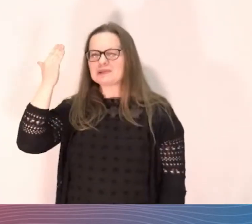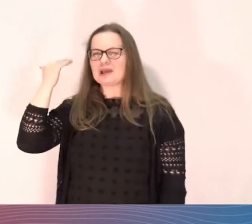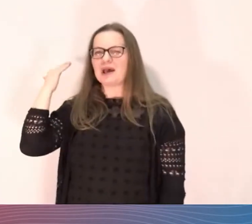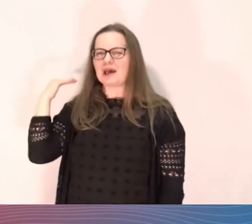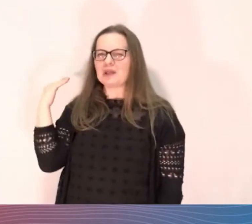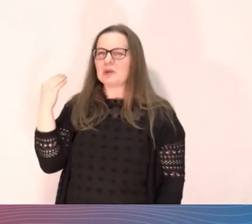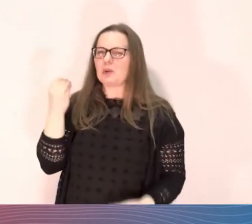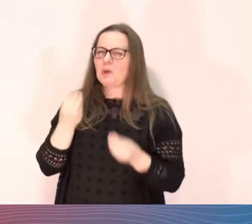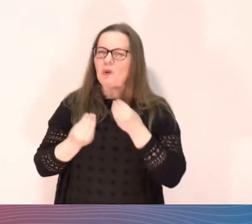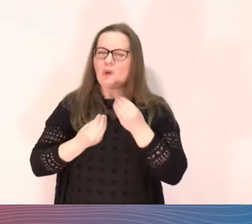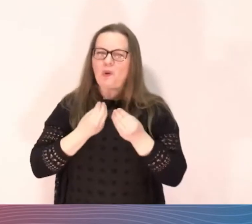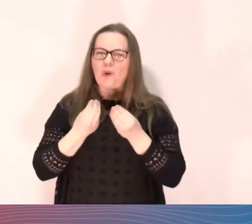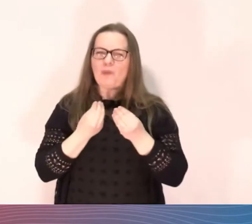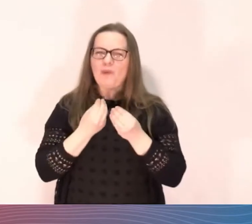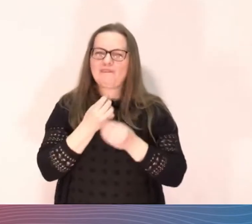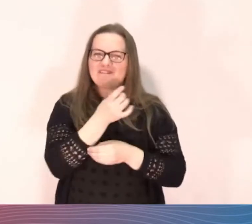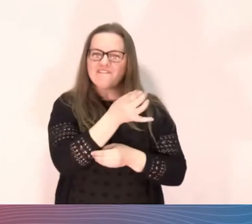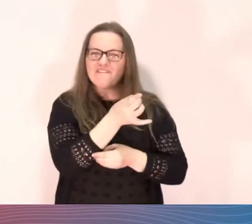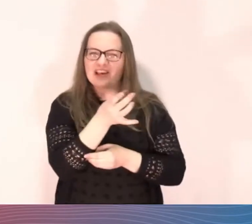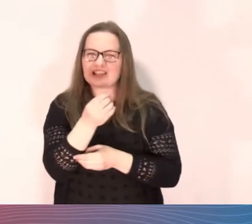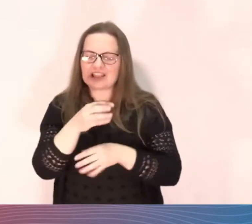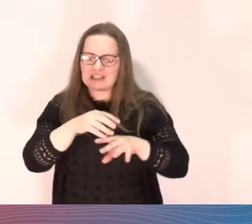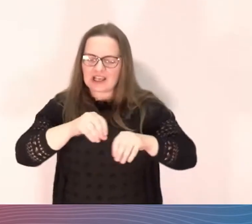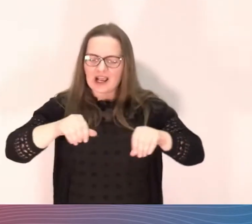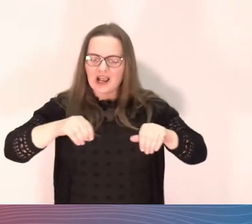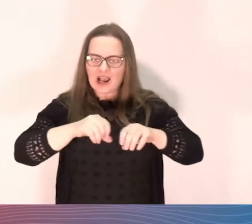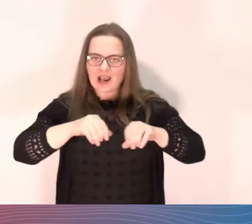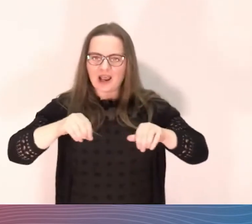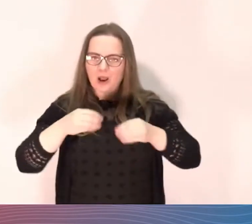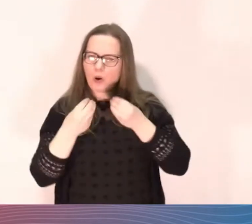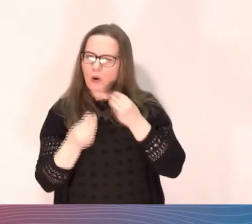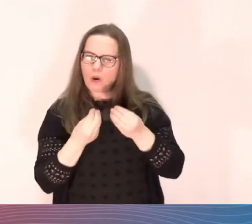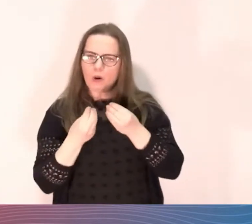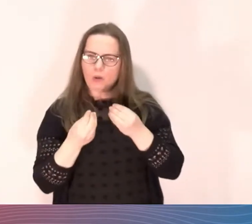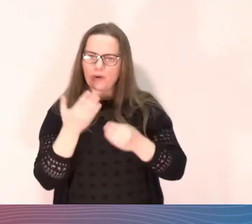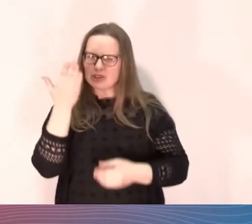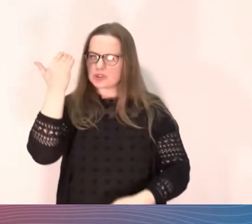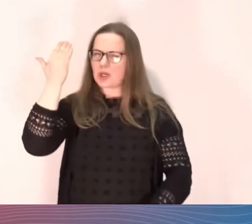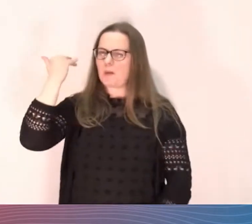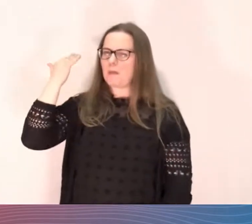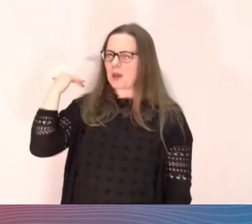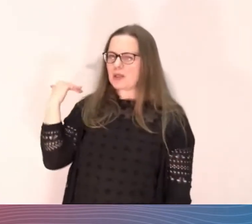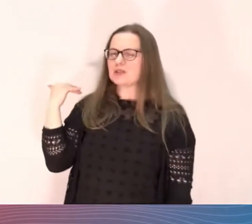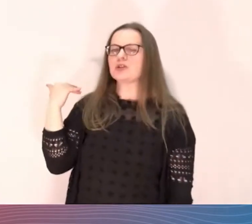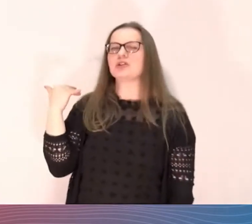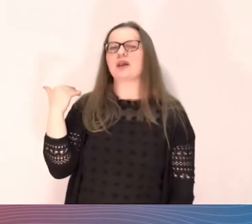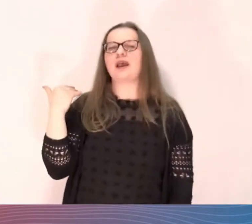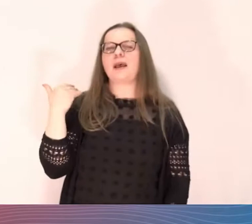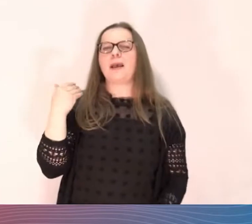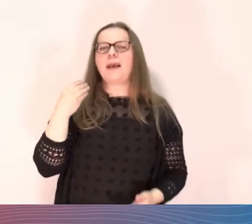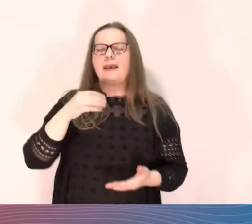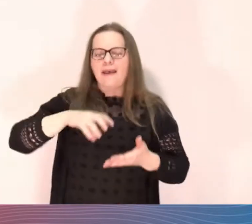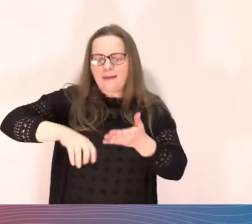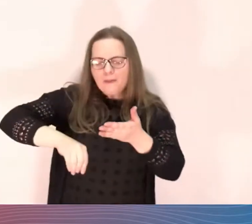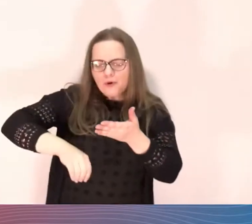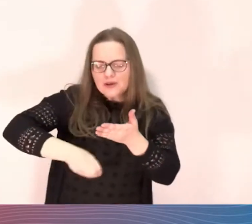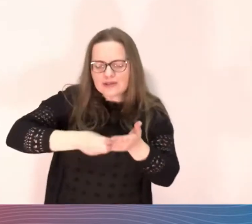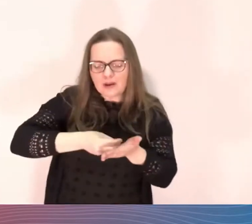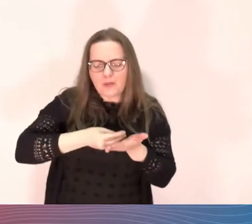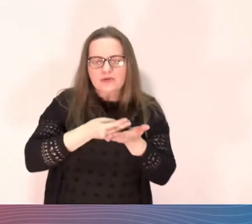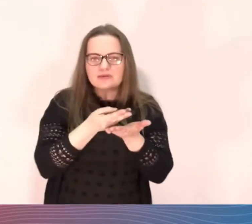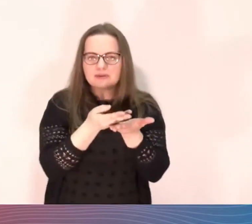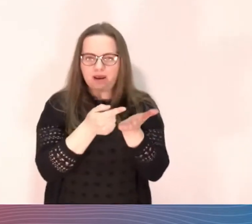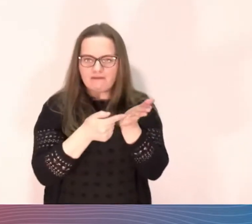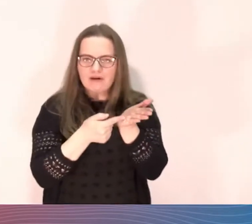terra, trazendo uma amostra da terra. Deus então, como garantia, nos deu o Espírito Santo